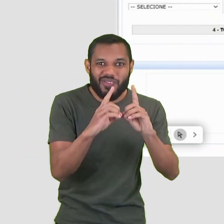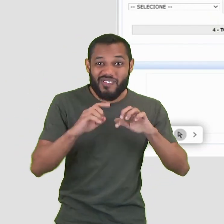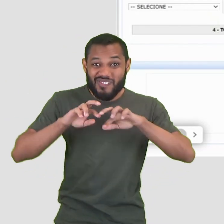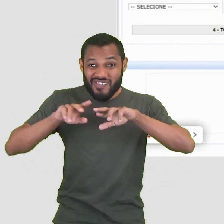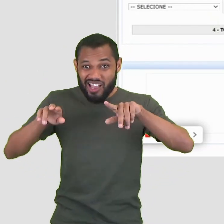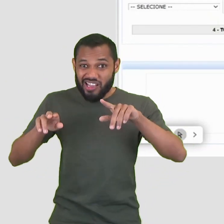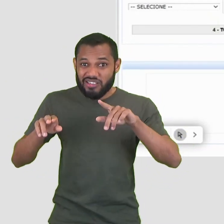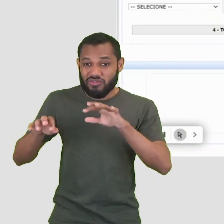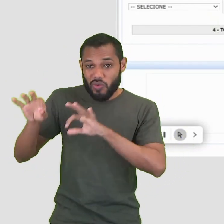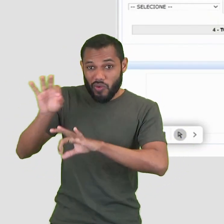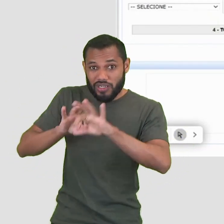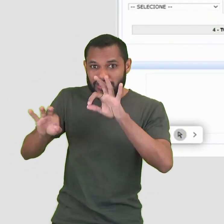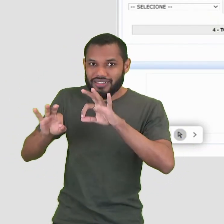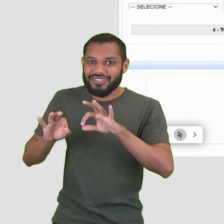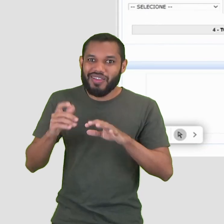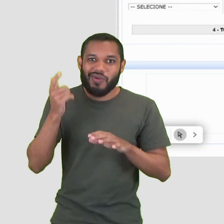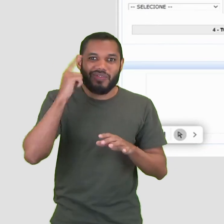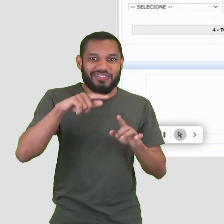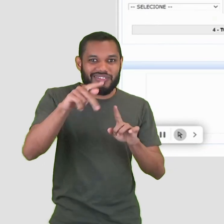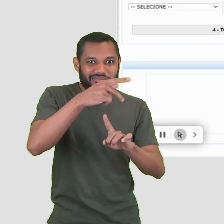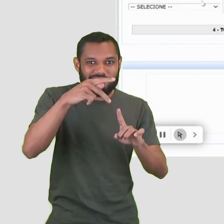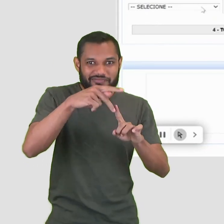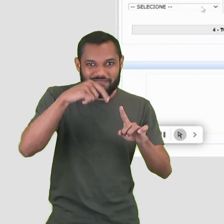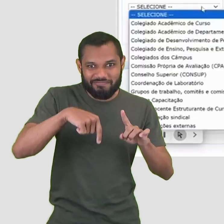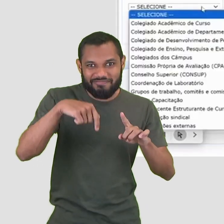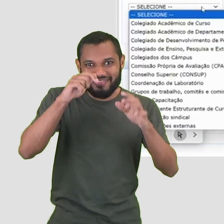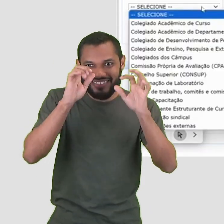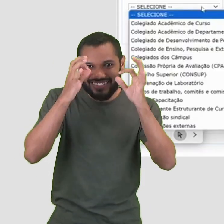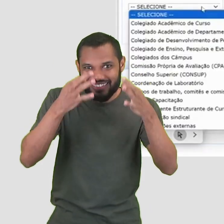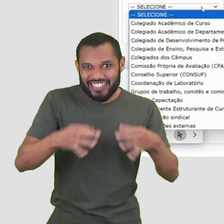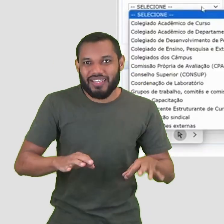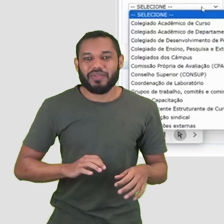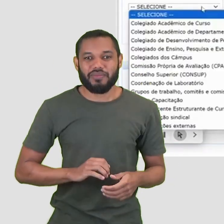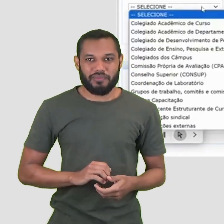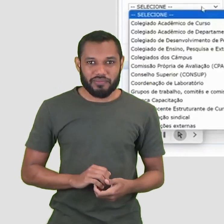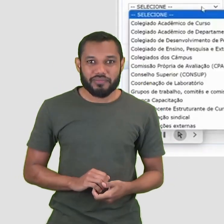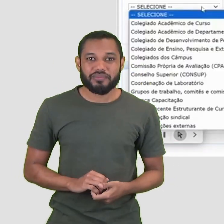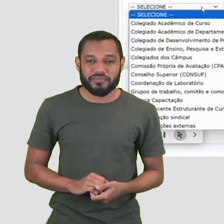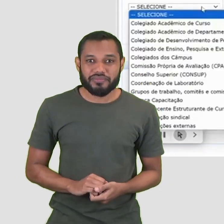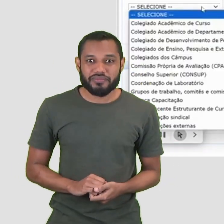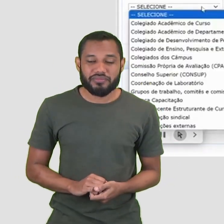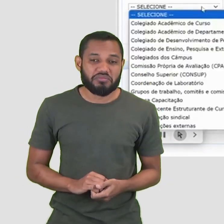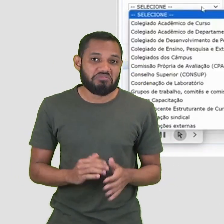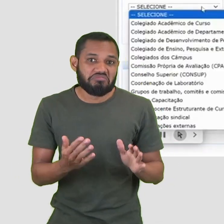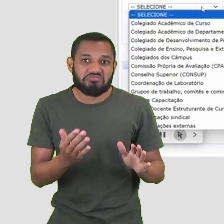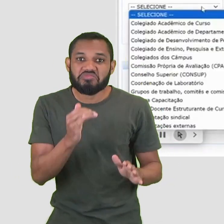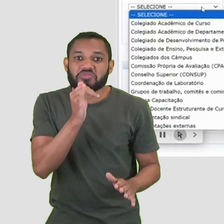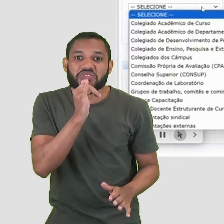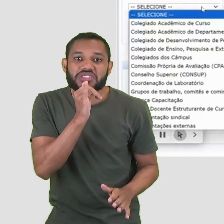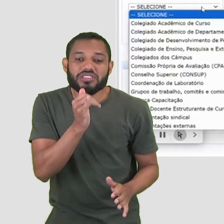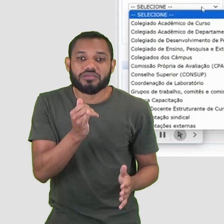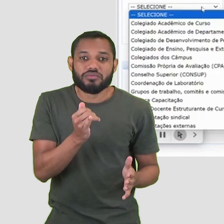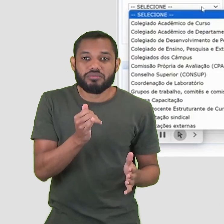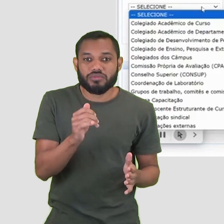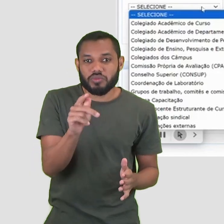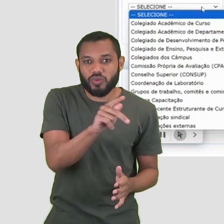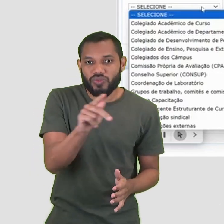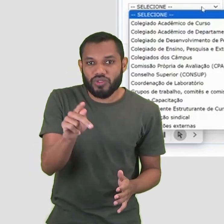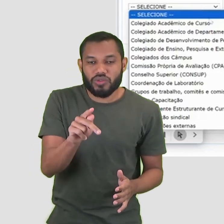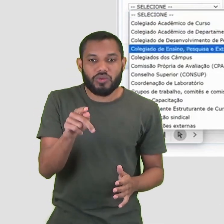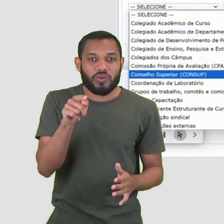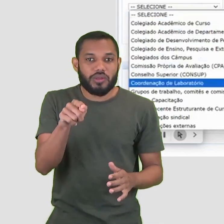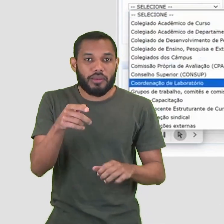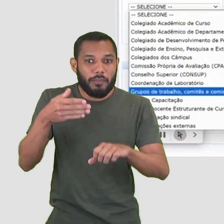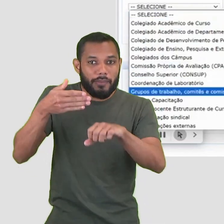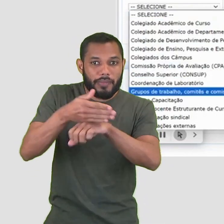de atividades docentes estejam corretas. Então, vamos supor aqui que ele tem aqui, ele participa de um